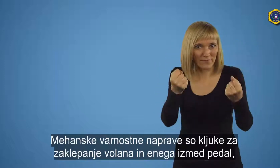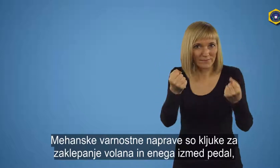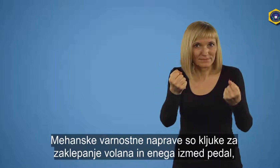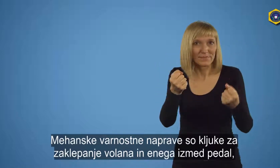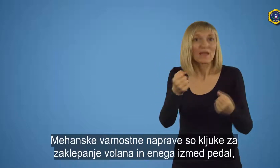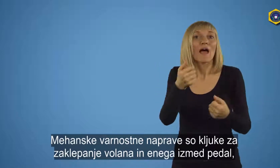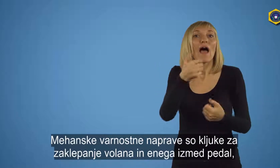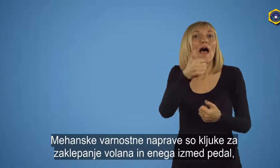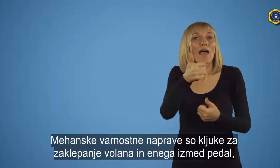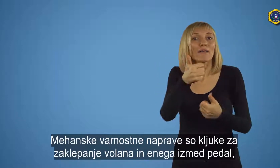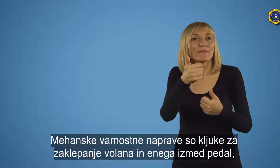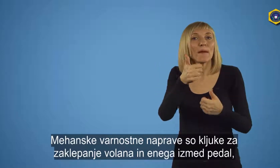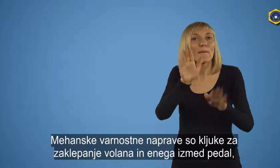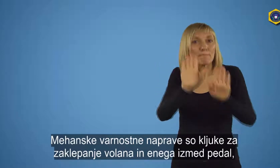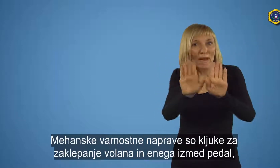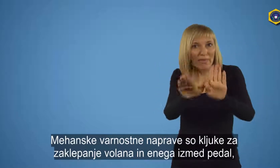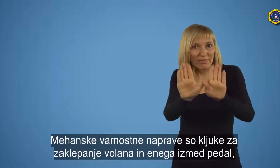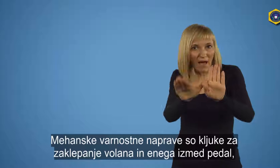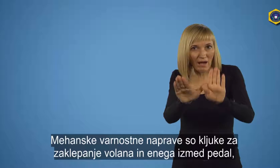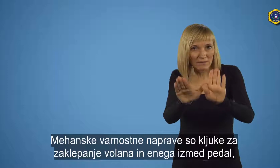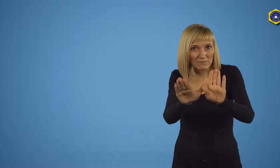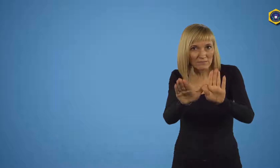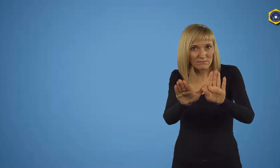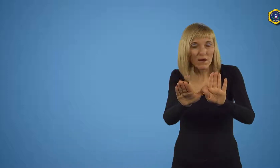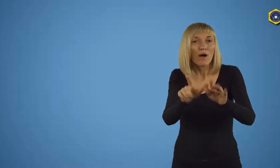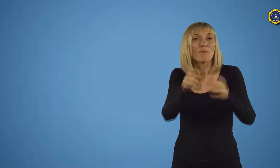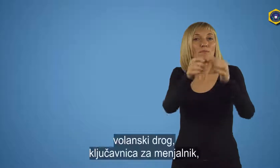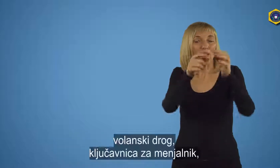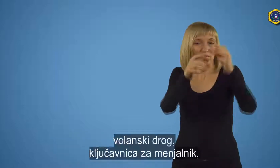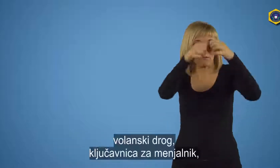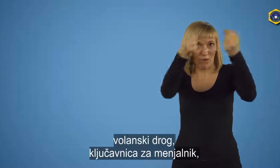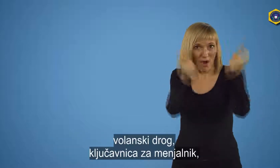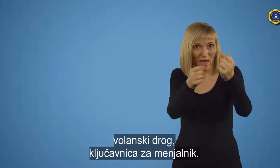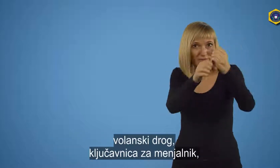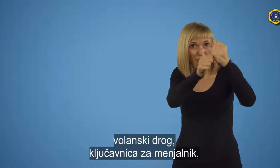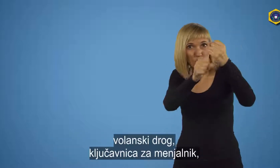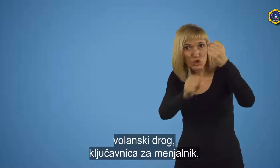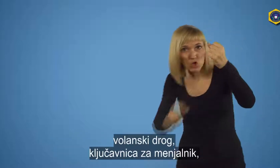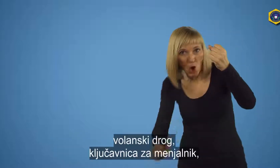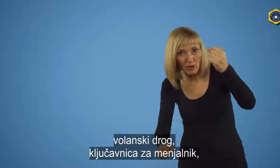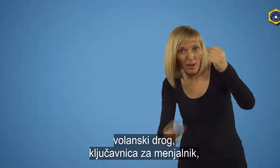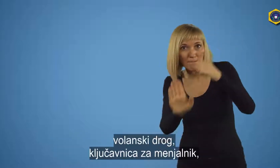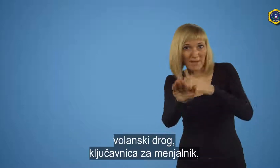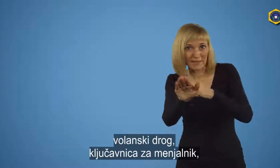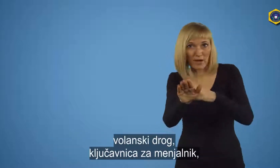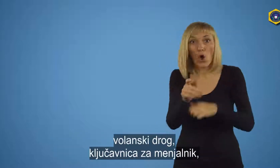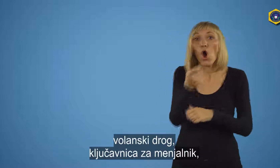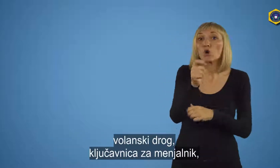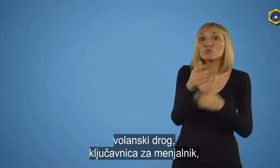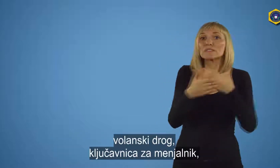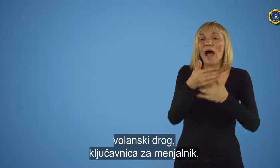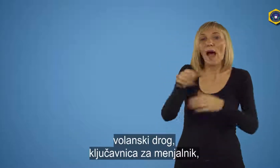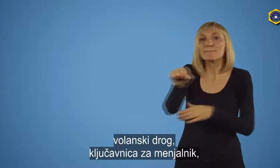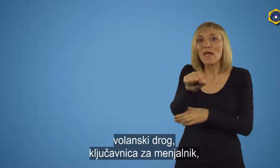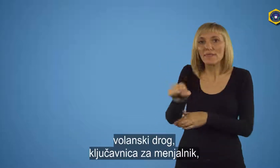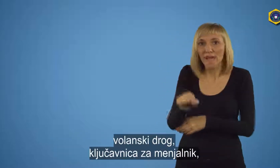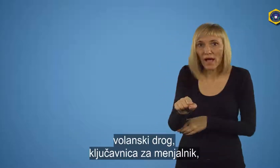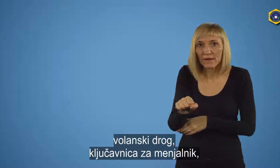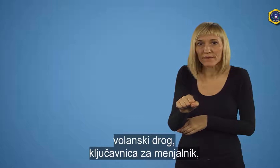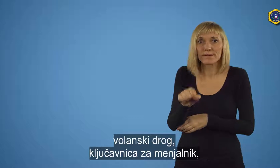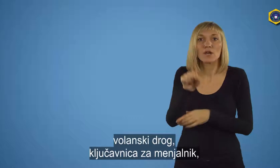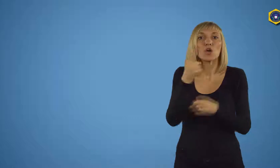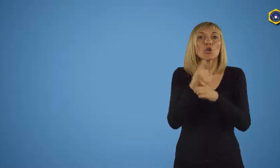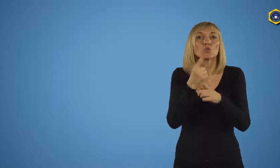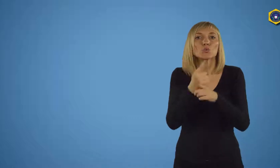menjalnik, ventil s ključavnico za blokiranje zavor, skrito stikalo za prekinjanje vžiga motorja ali prekinjanje